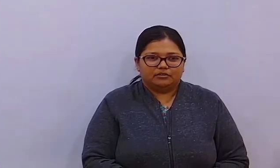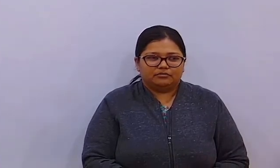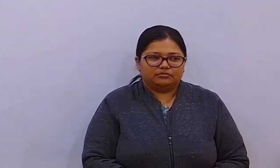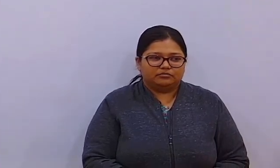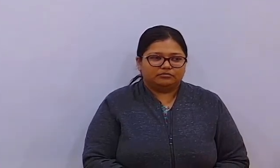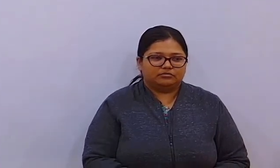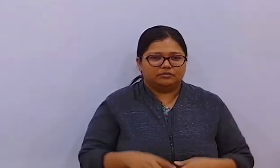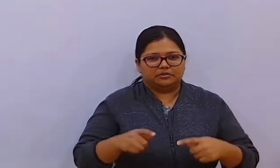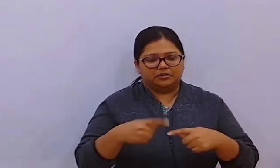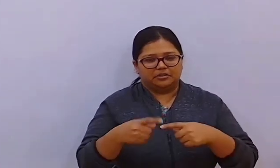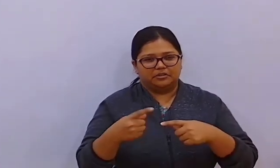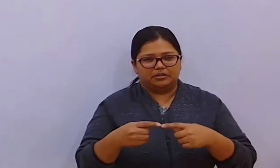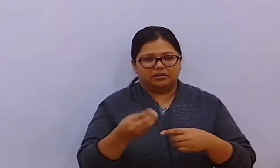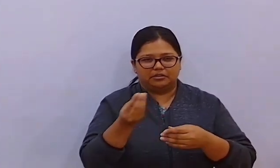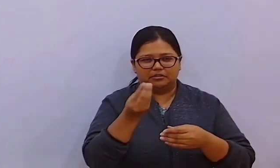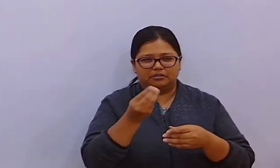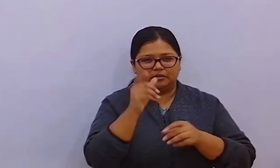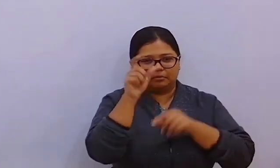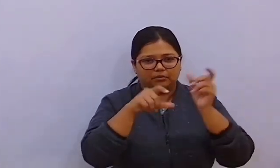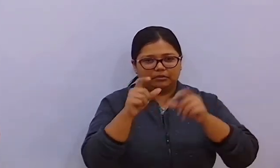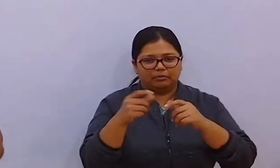है ना।